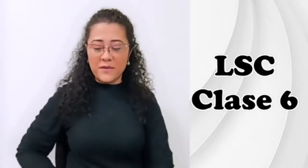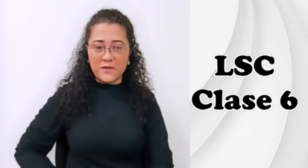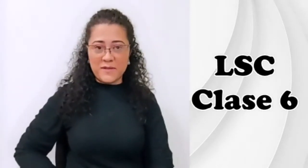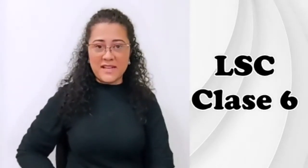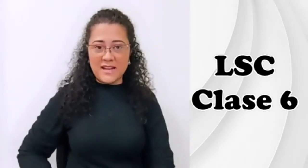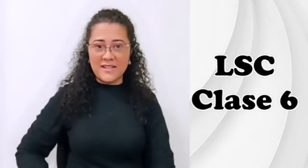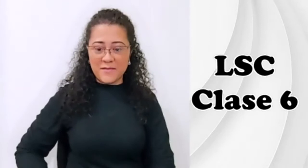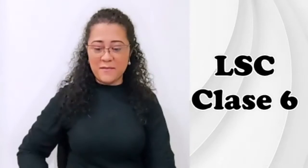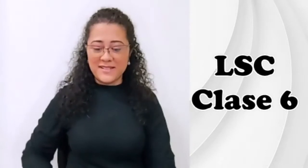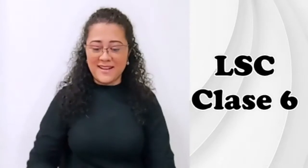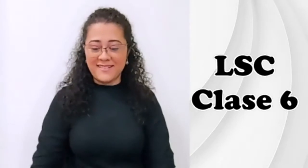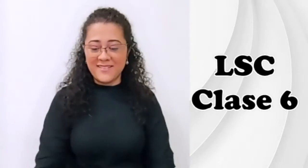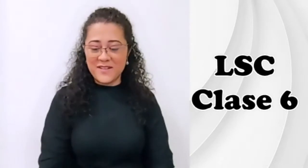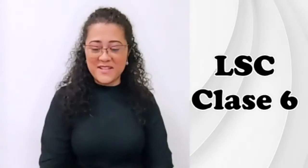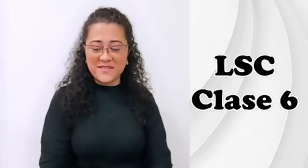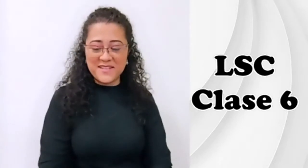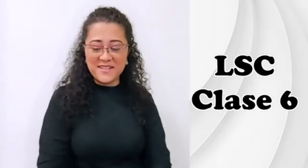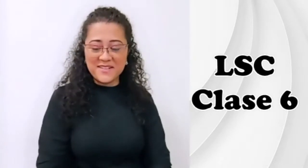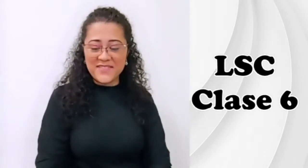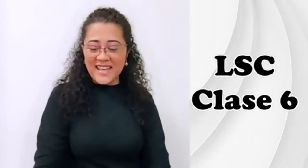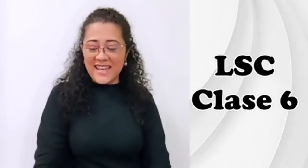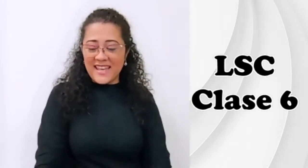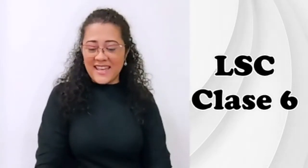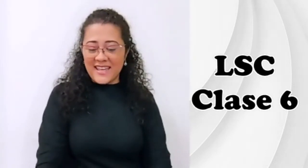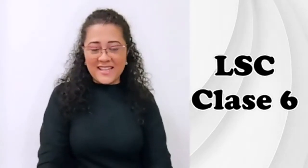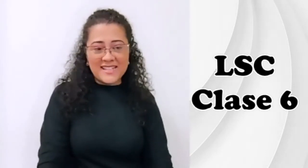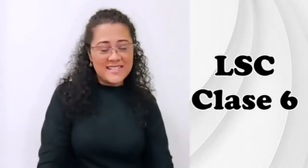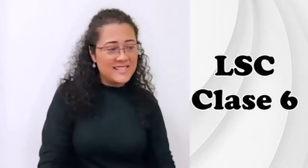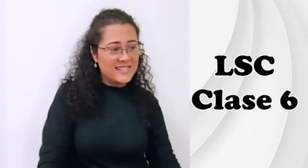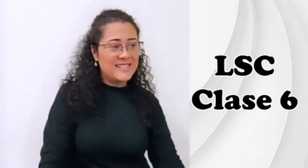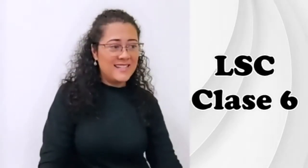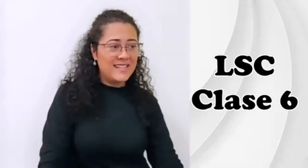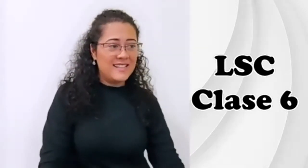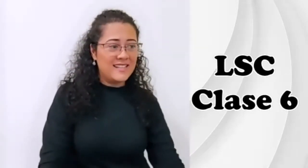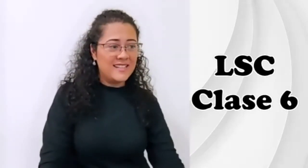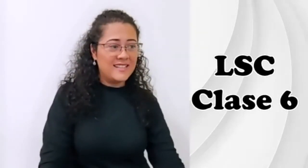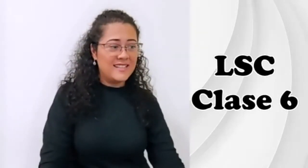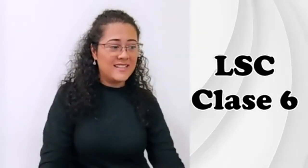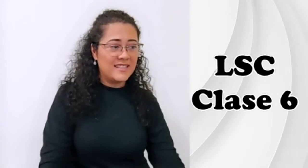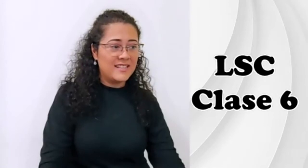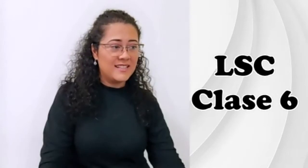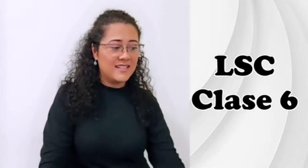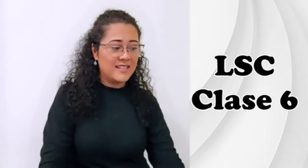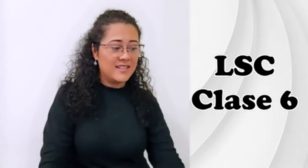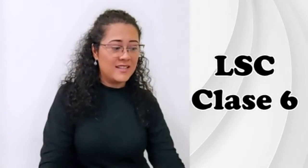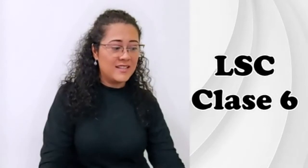pues más adelante vamos a empezar con eso, ¿cierto? Hermana Nora, una pregunta. Sí. De pronto, perdón, de pronto la ignorancia,